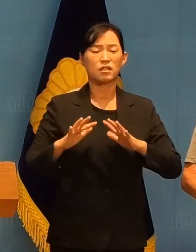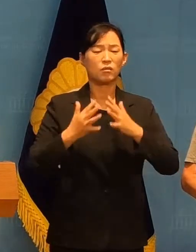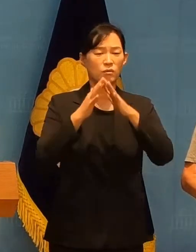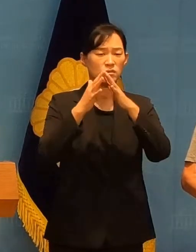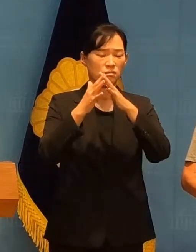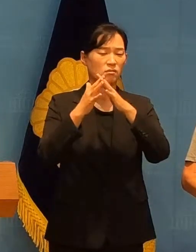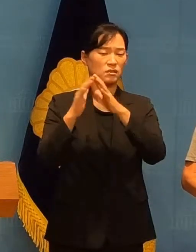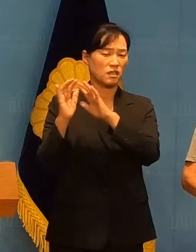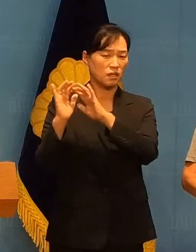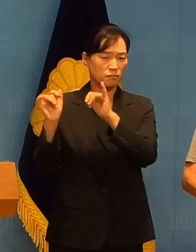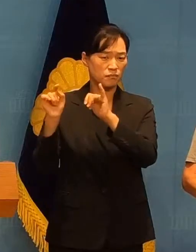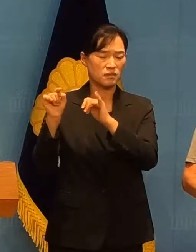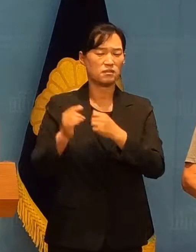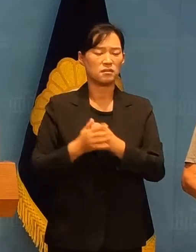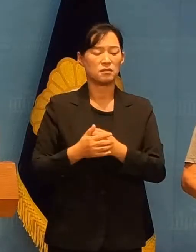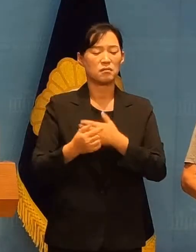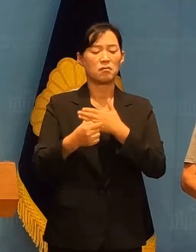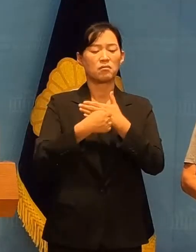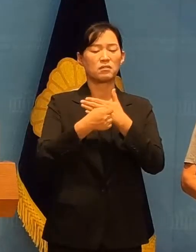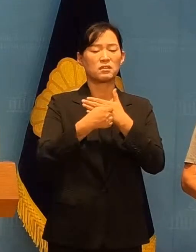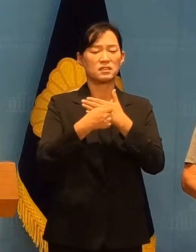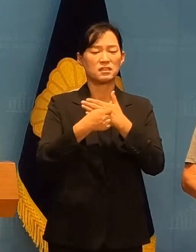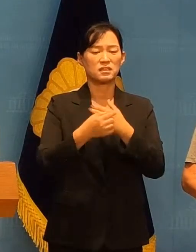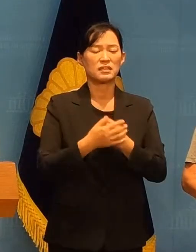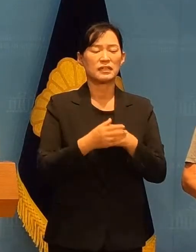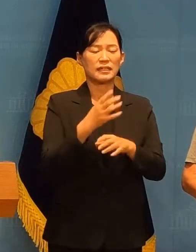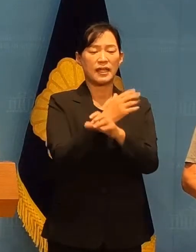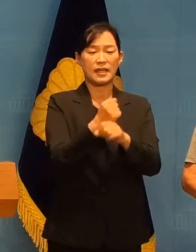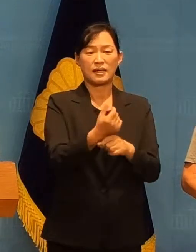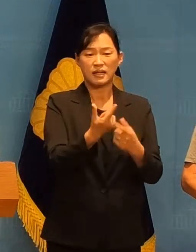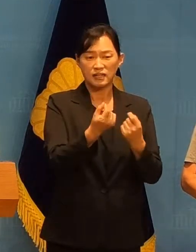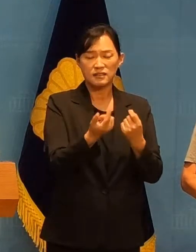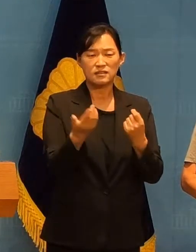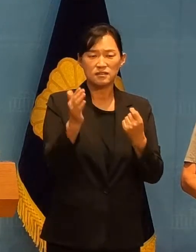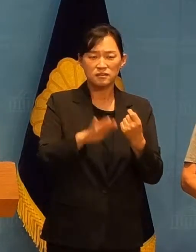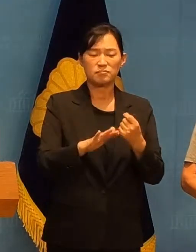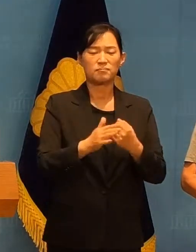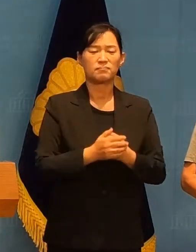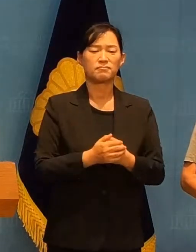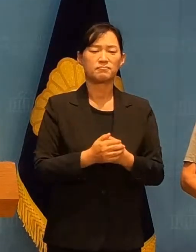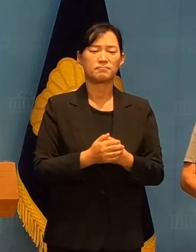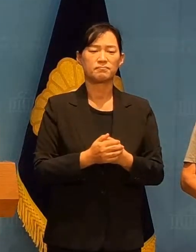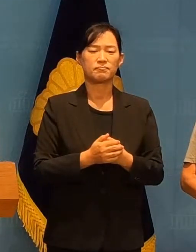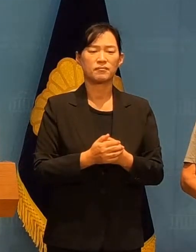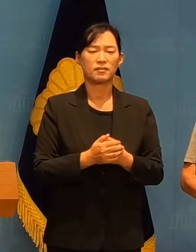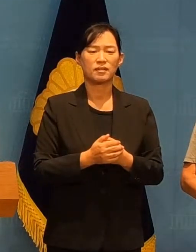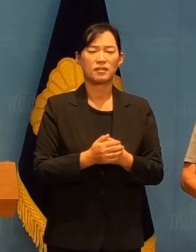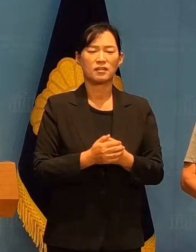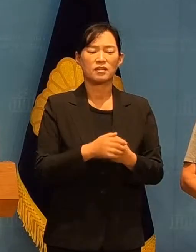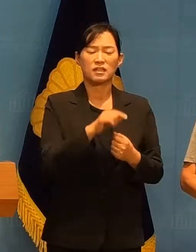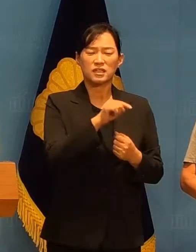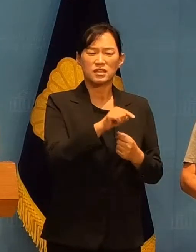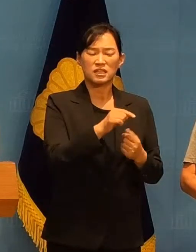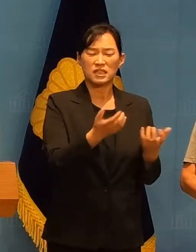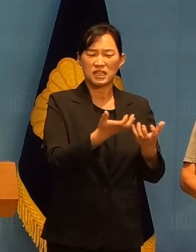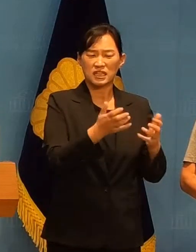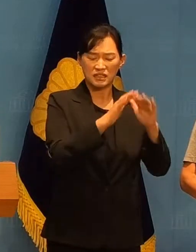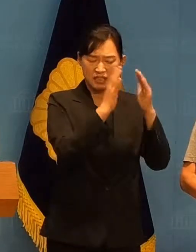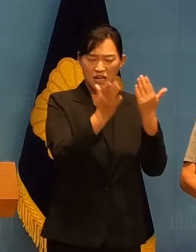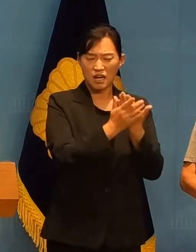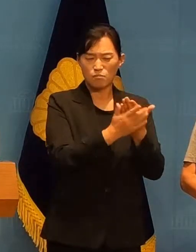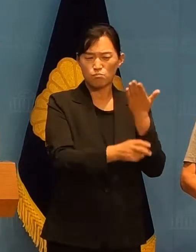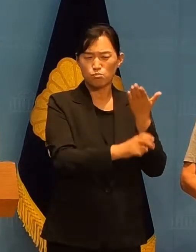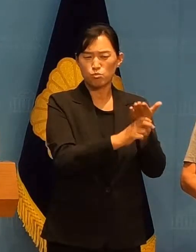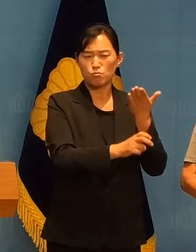자본들은 겉으로는 임대계약을 맺는 것처럼 보이지만 타설 공정 자체를 불법